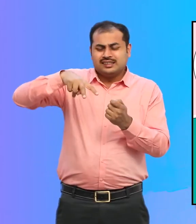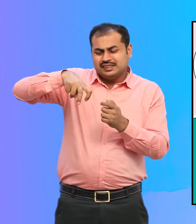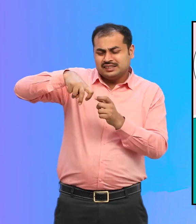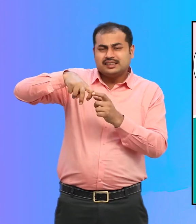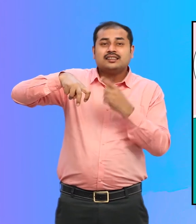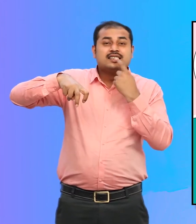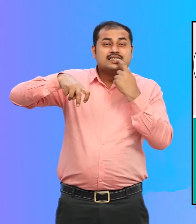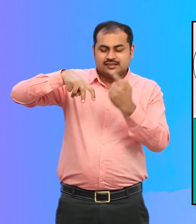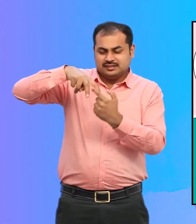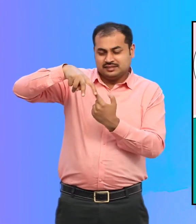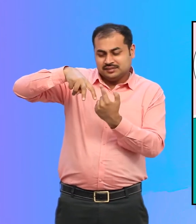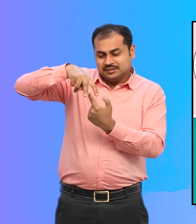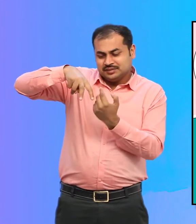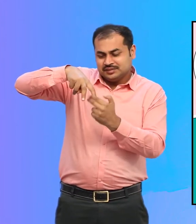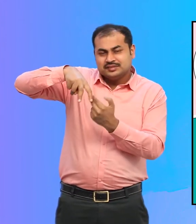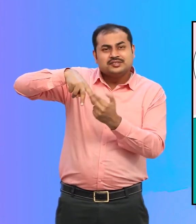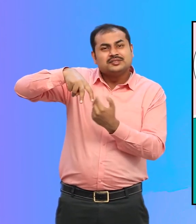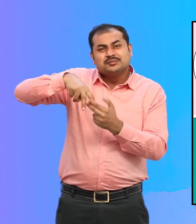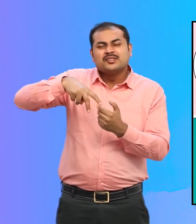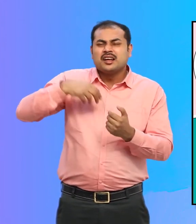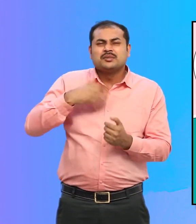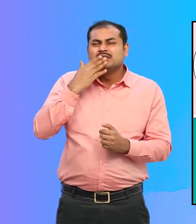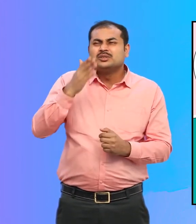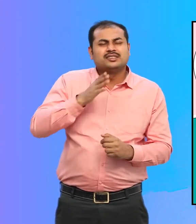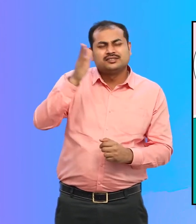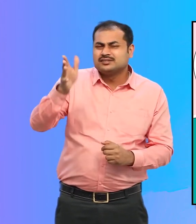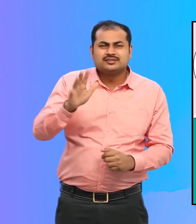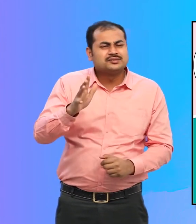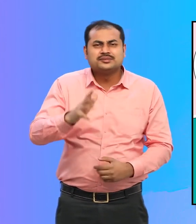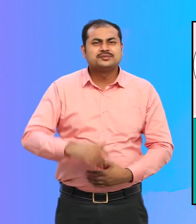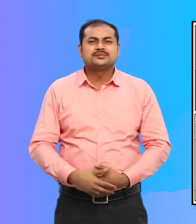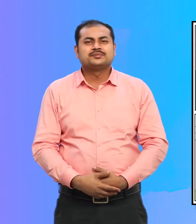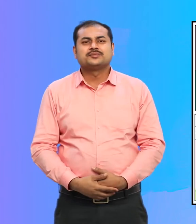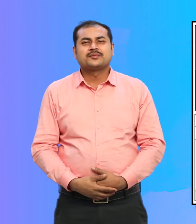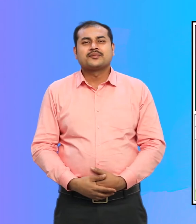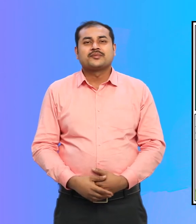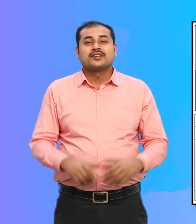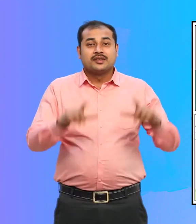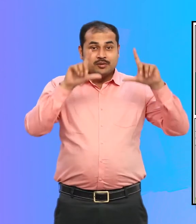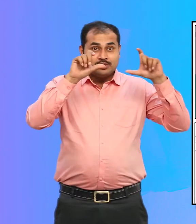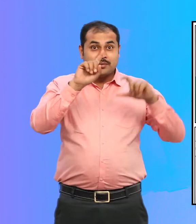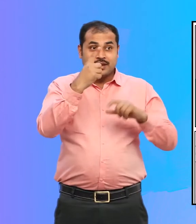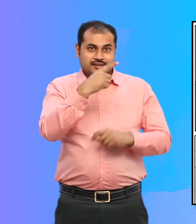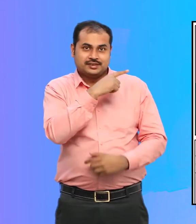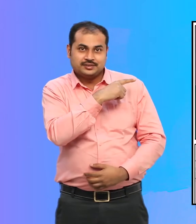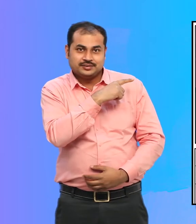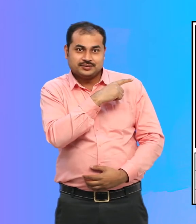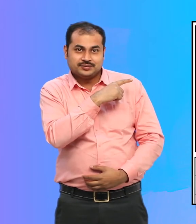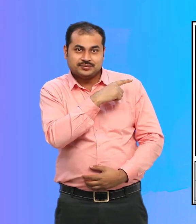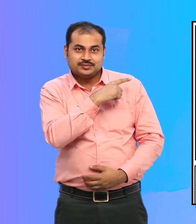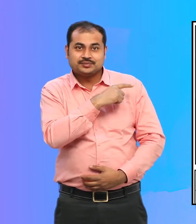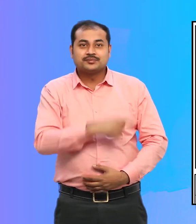के कारण स्कूल नहीं जाना चाहती थी झाल मैं पहले चित्र